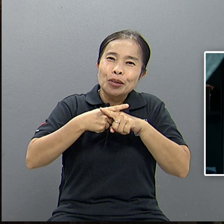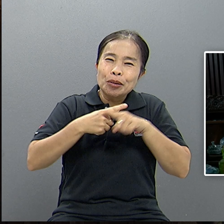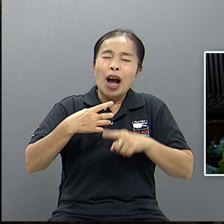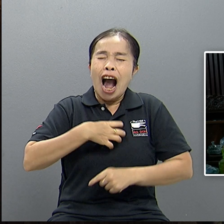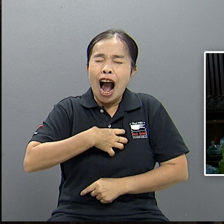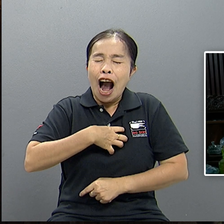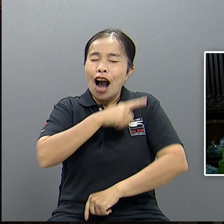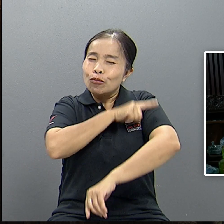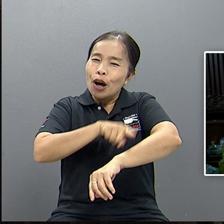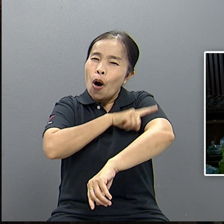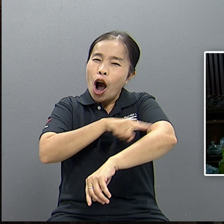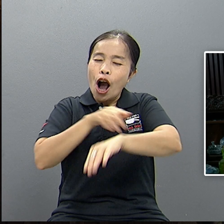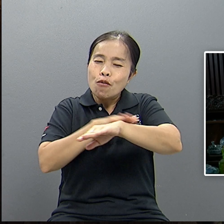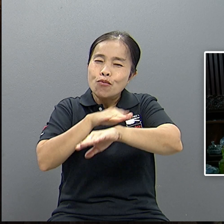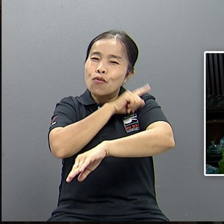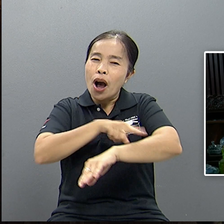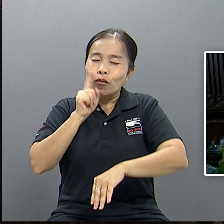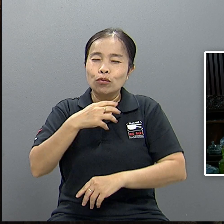าต้องอดทน